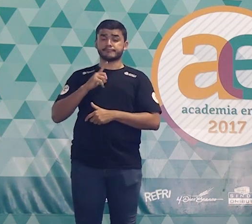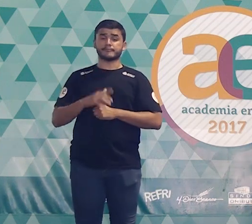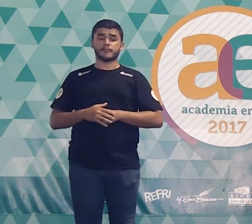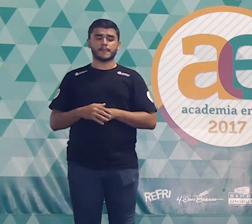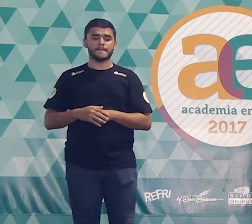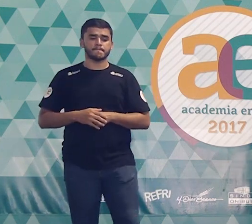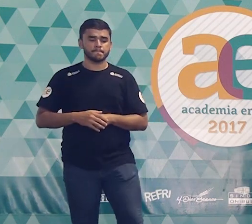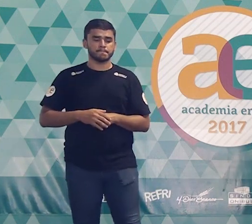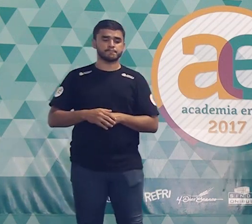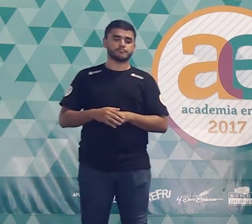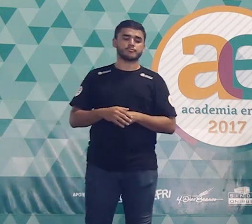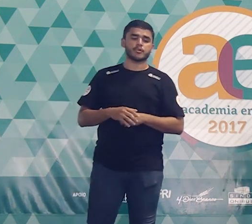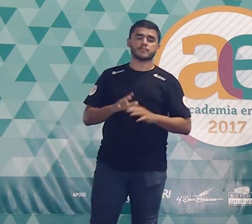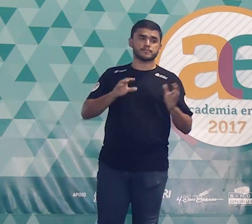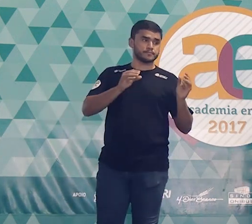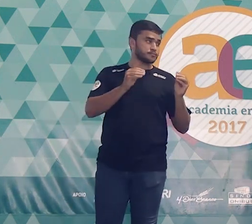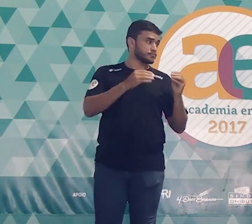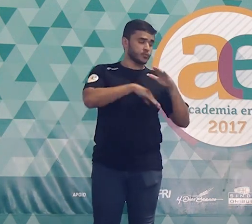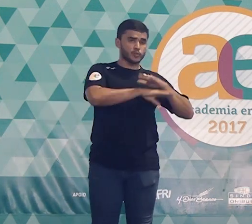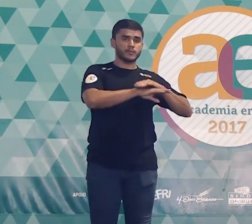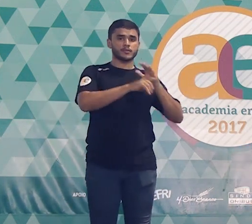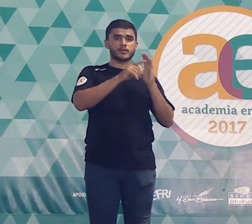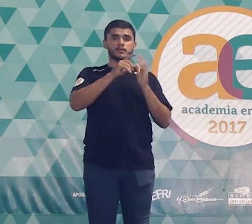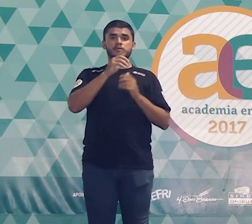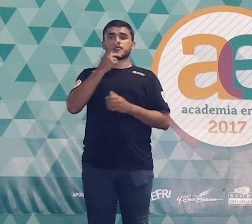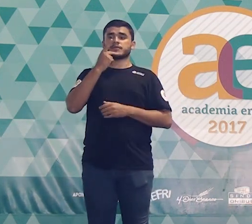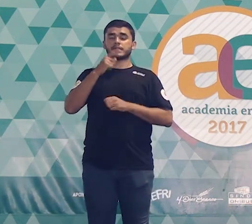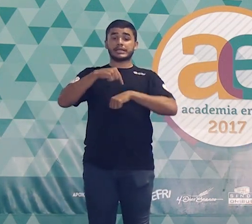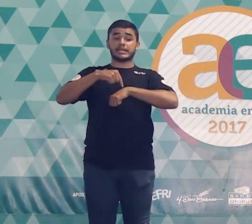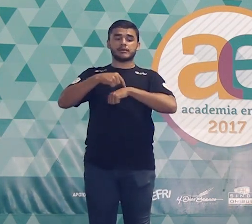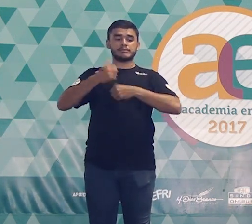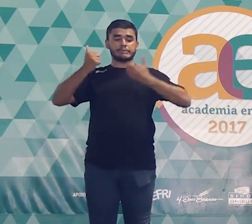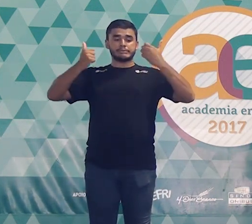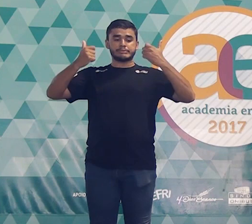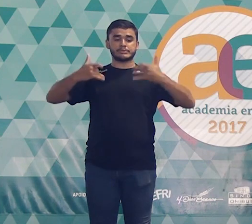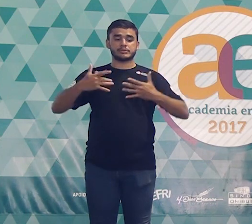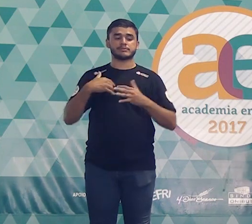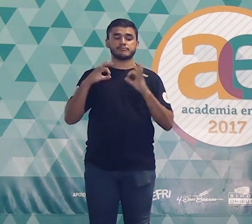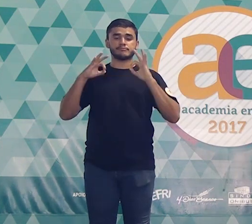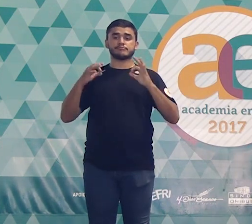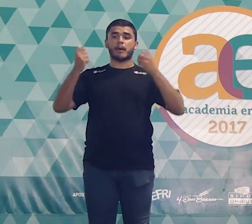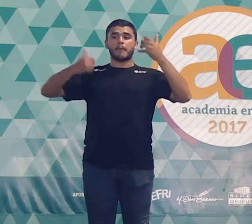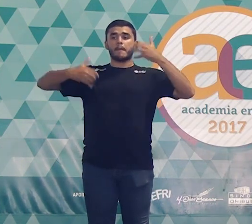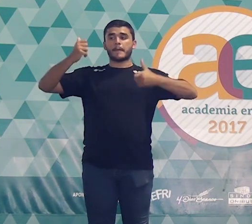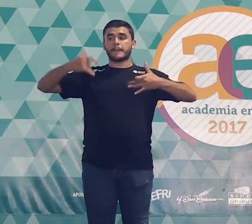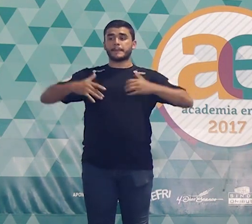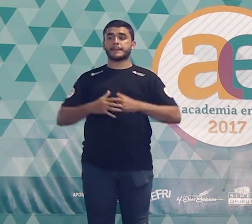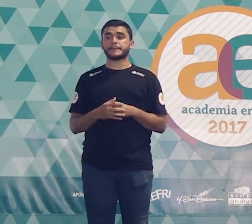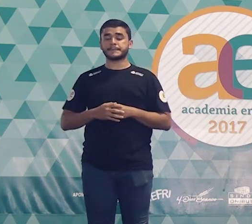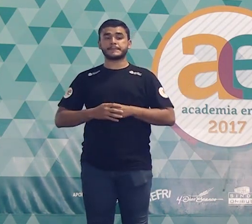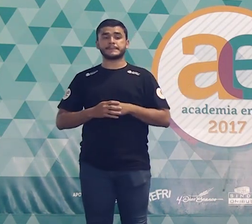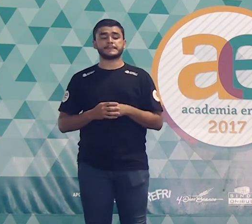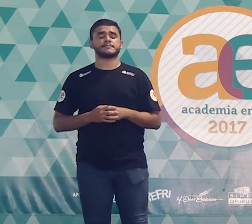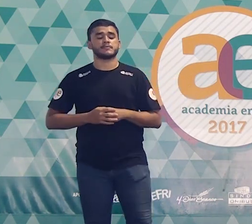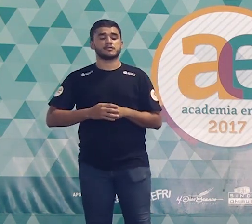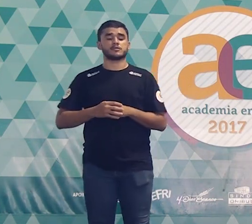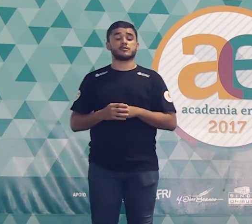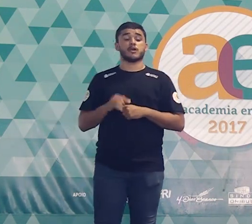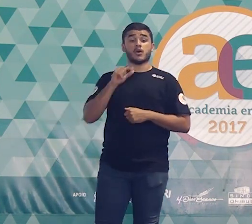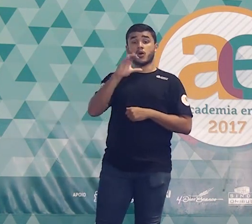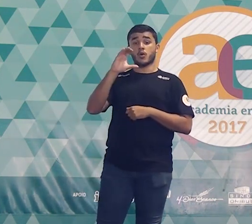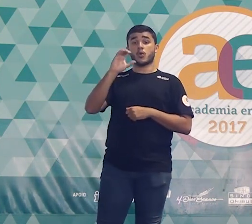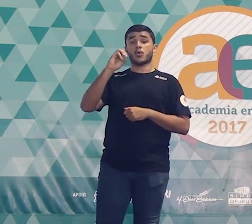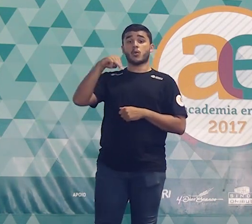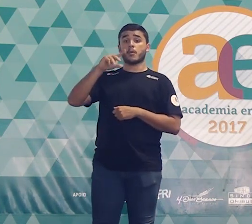tá? Eu respondo todas, eu prometo. Porque estou olhando aqui, eu estou controlando o tempo para a gente não perder muita informação, tá? Complexo